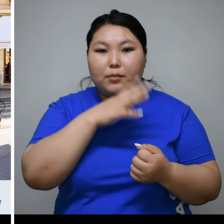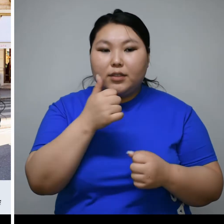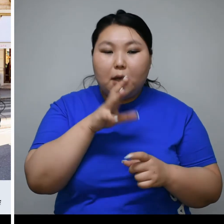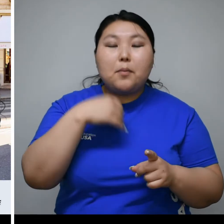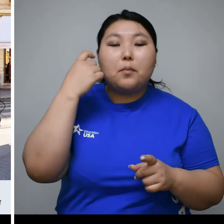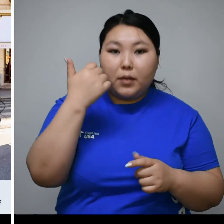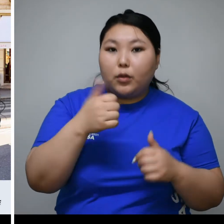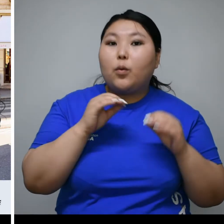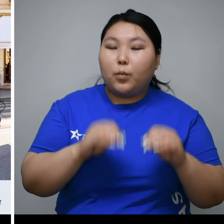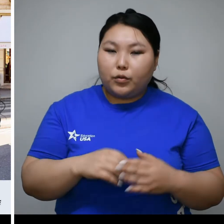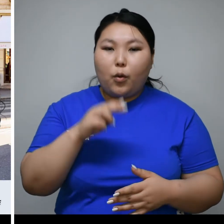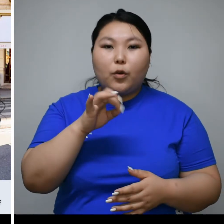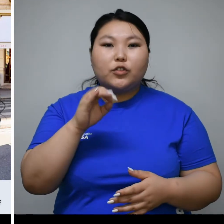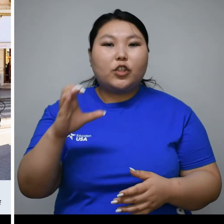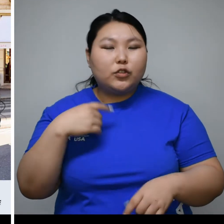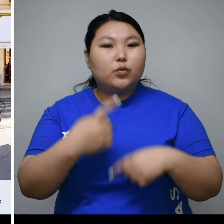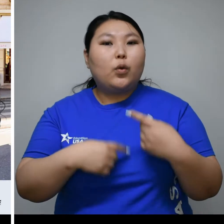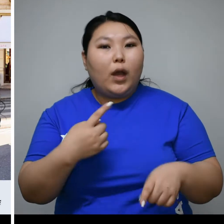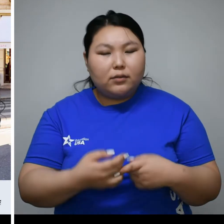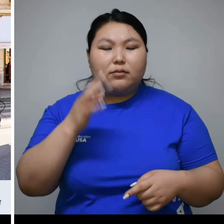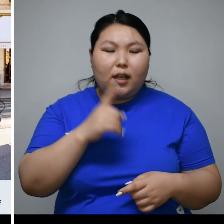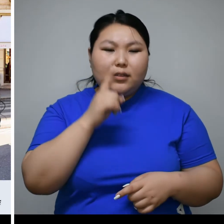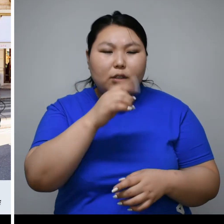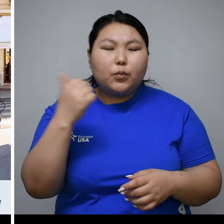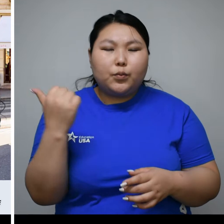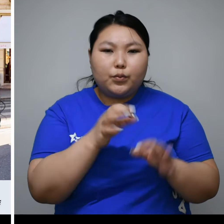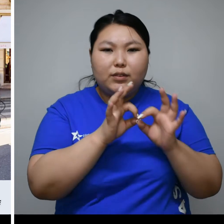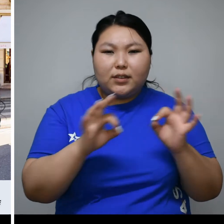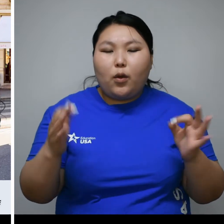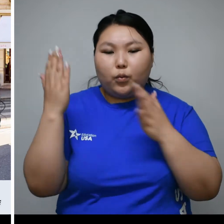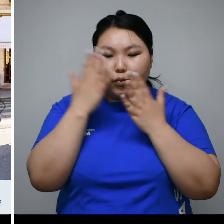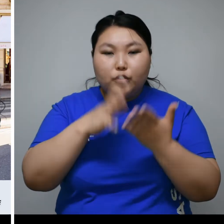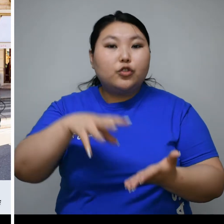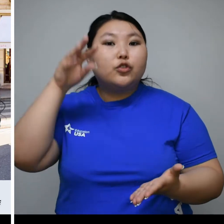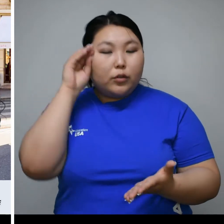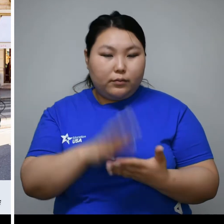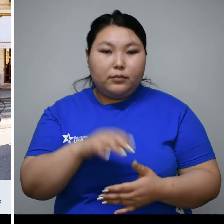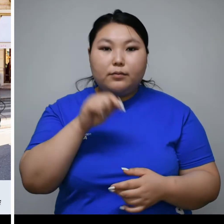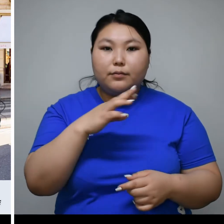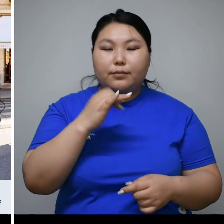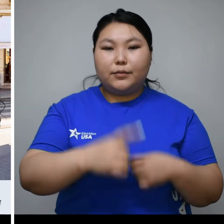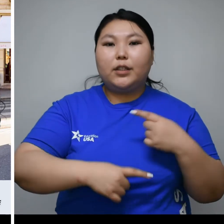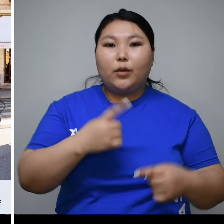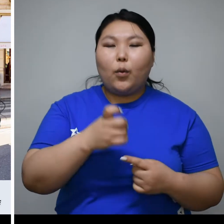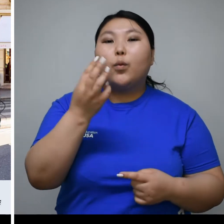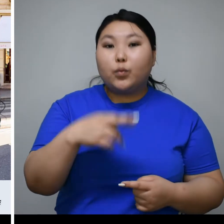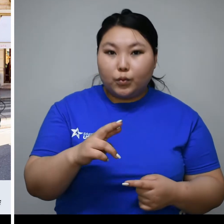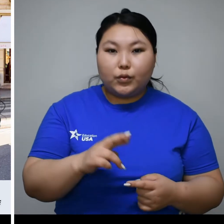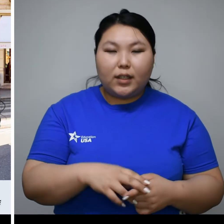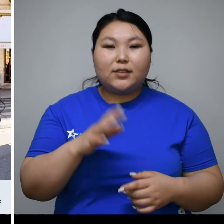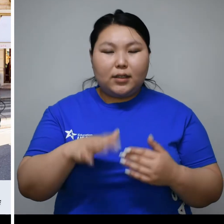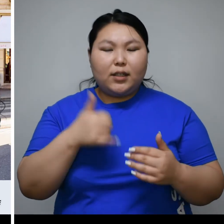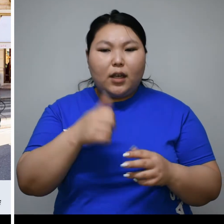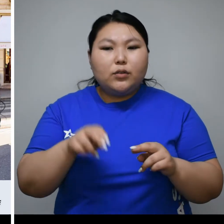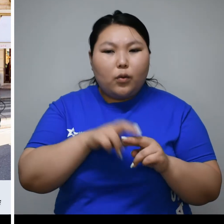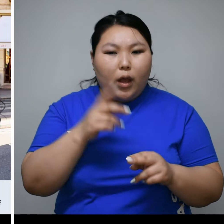дэтэйлүүдийг сайн мэддэг болох процессын талаар яг нэг нэгэнгүү уншиж тогтоох ч гэдэм үү те тэрэн дээр илүү хүнд дараа